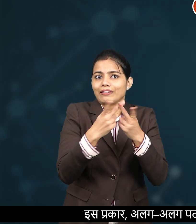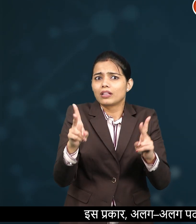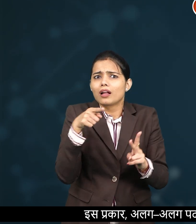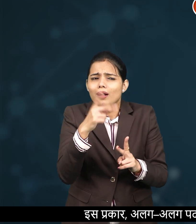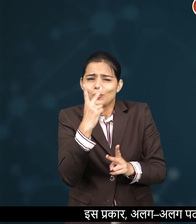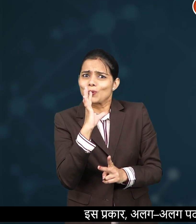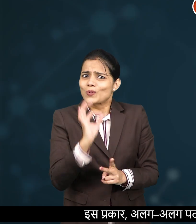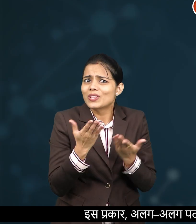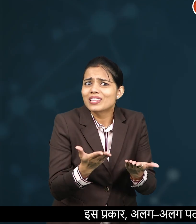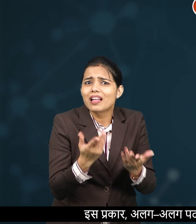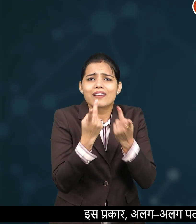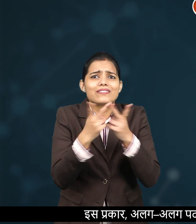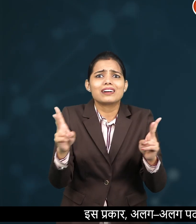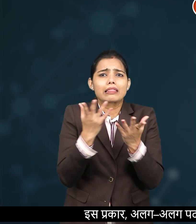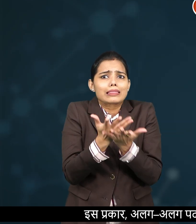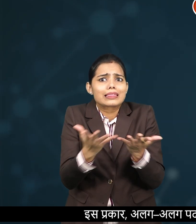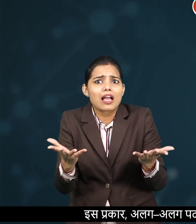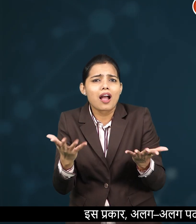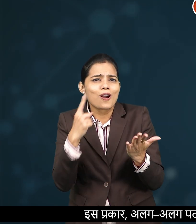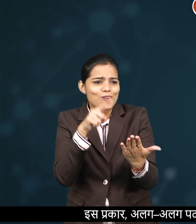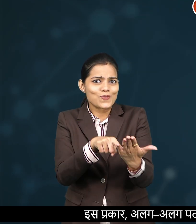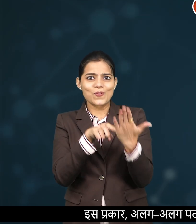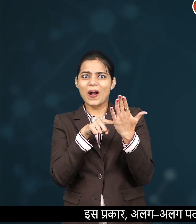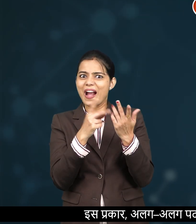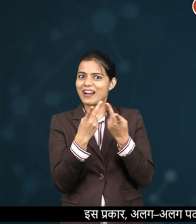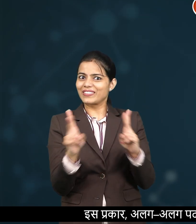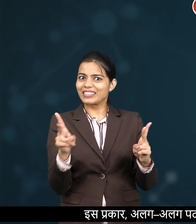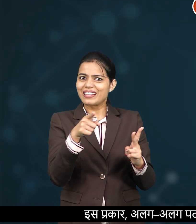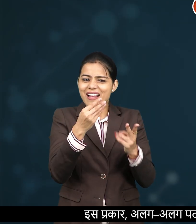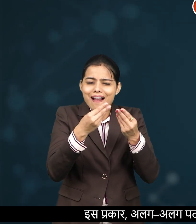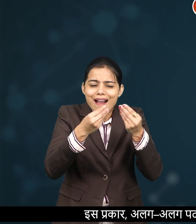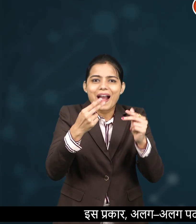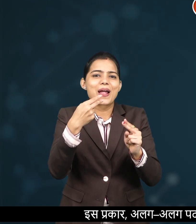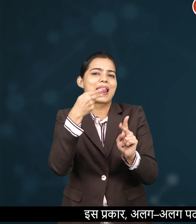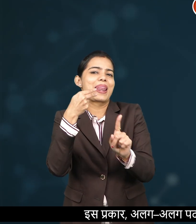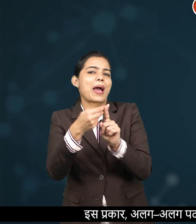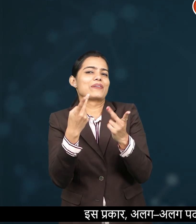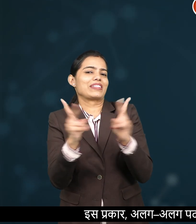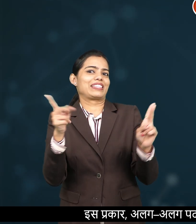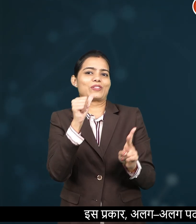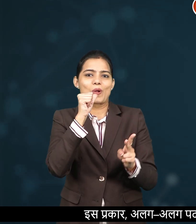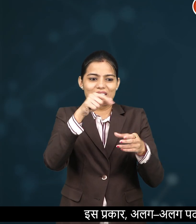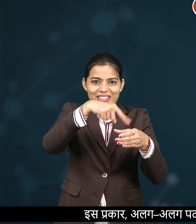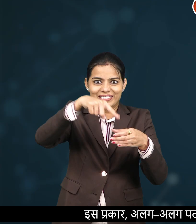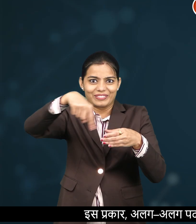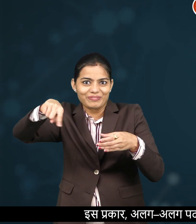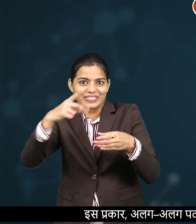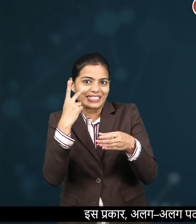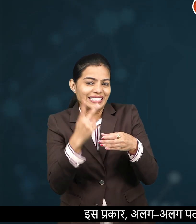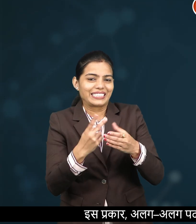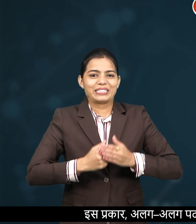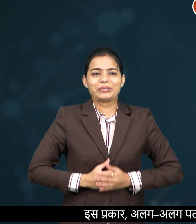इस प्रकार अलग अलग पदार्थ पानी में अलग अलग विलेयता सॉल्युबिलिटी दिखाते हैं।